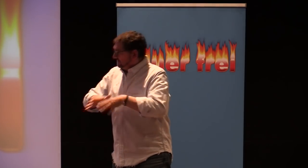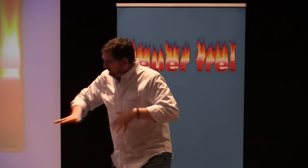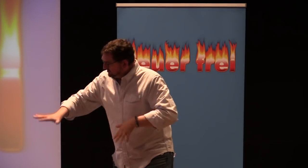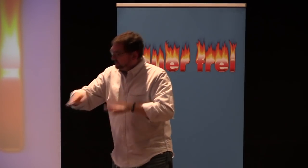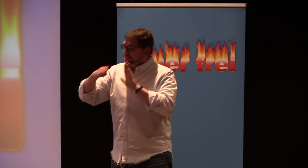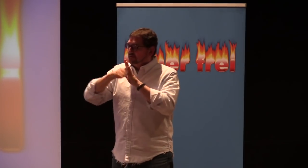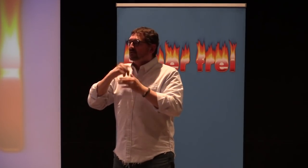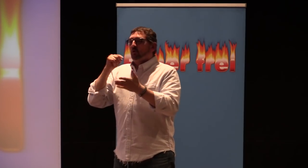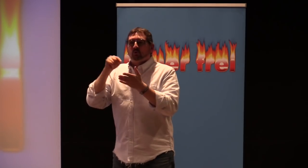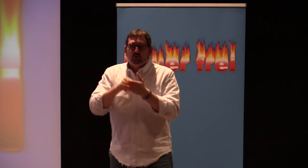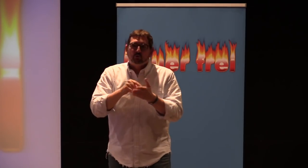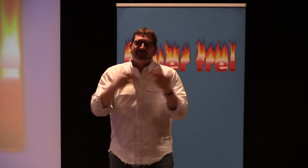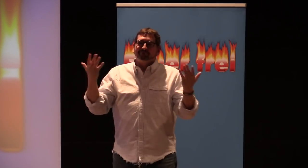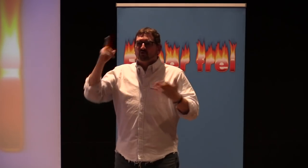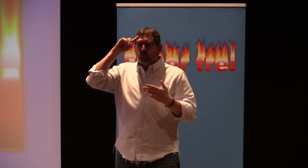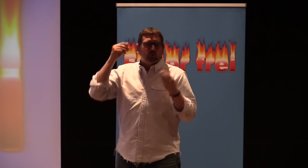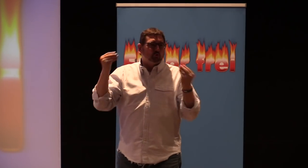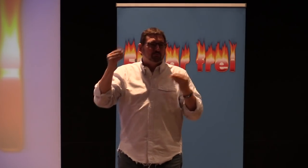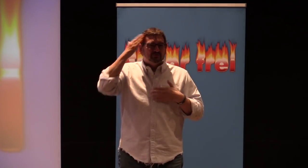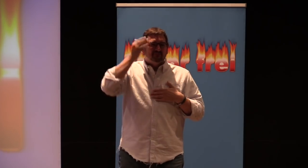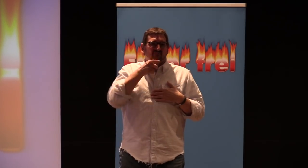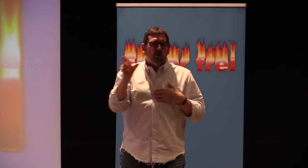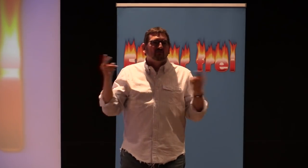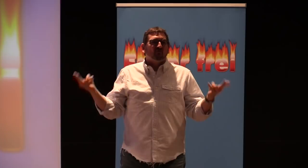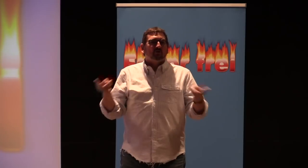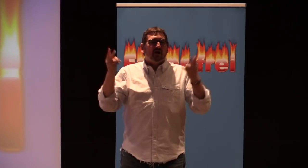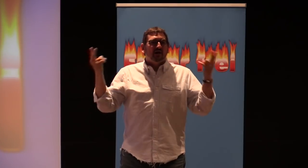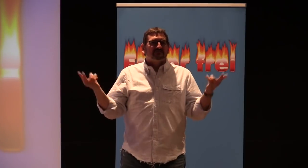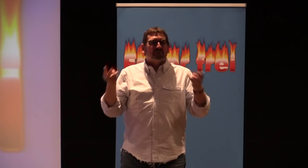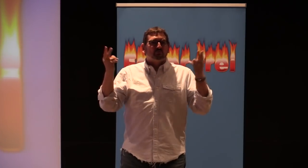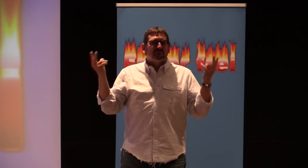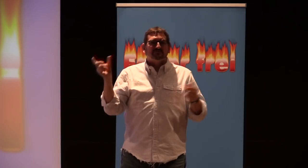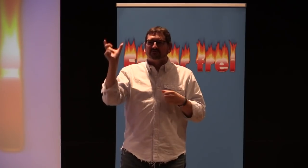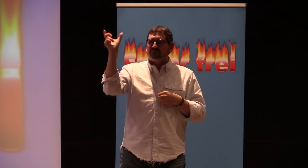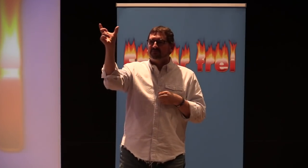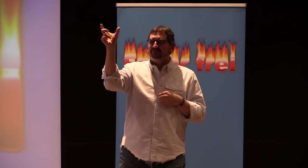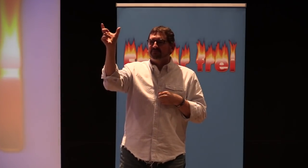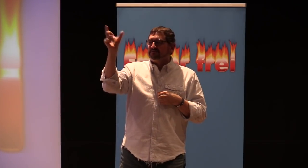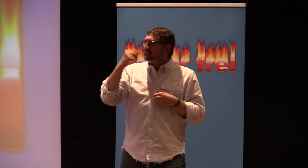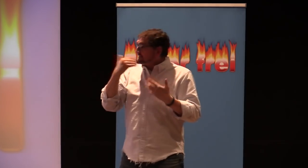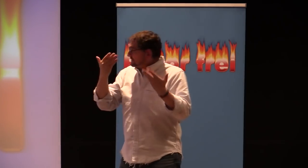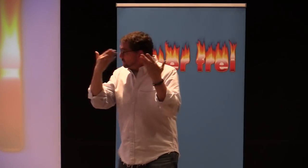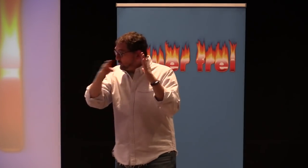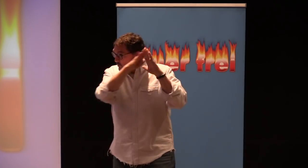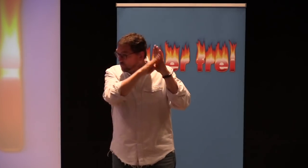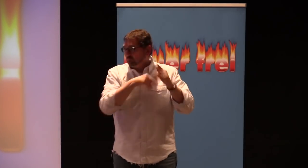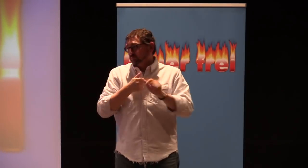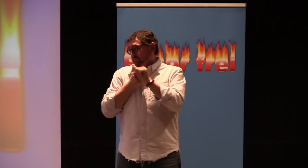zu haben und dementsprechend auch 16 Jugendverbände. Man kennt ja das Wort Föderalismus, das ist